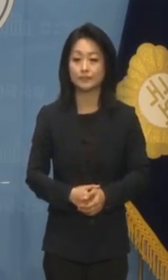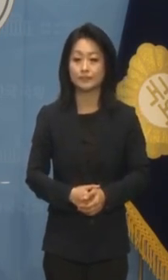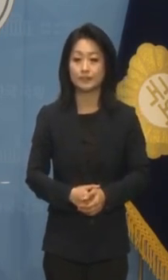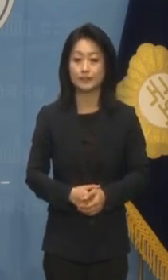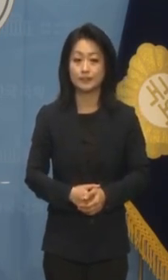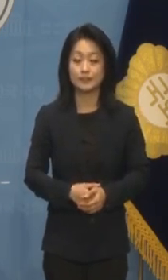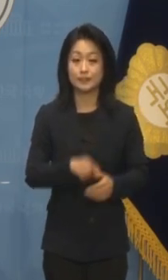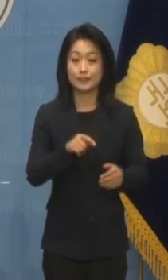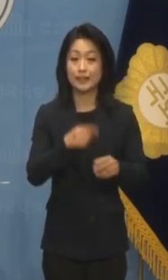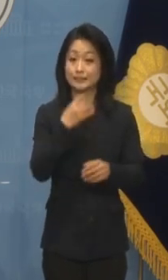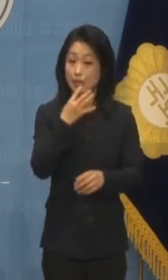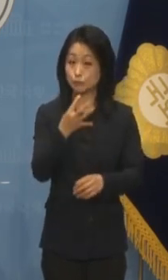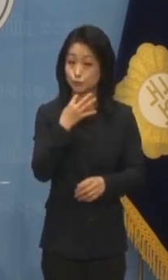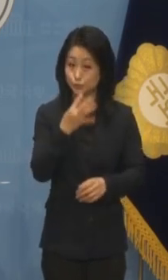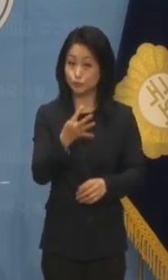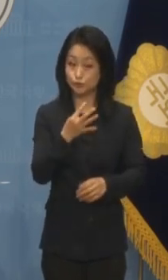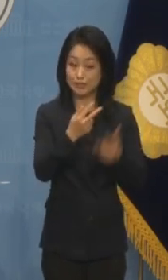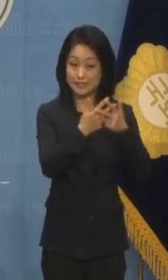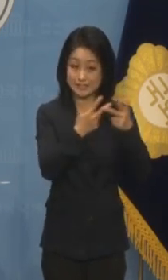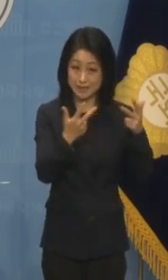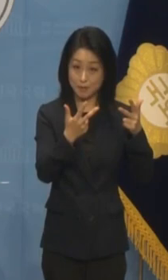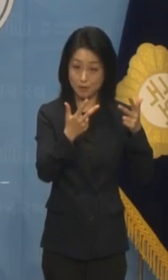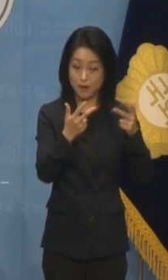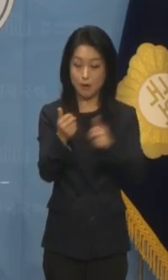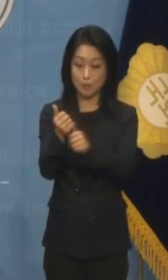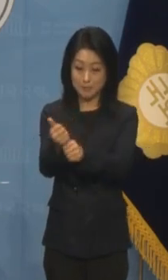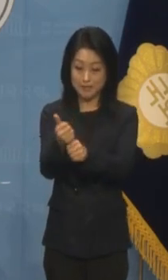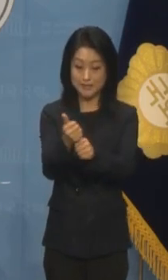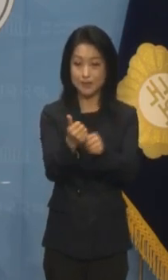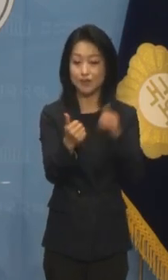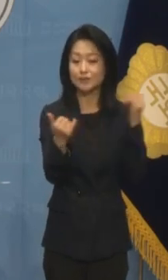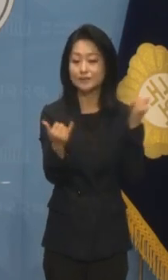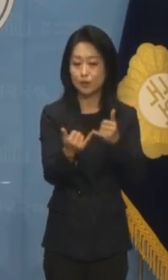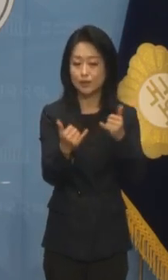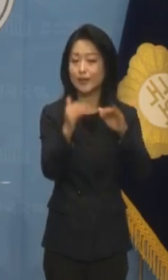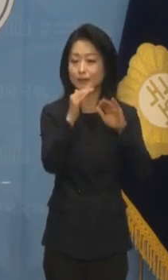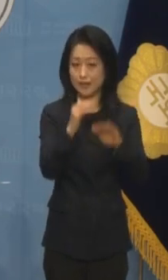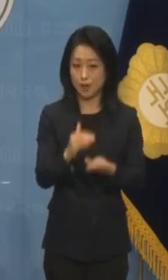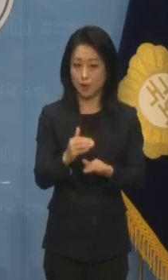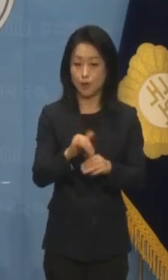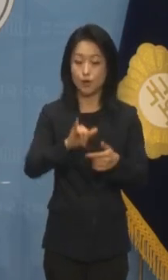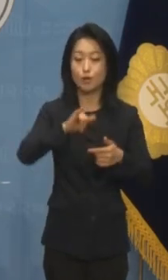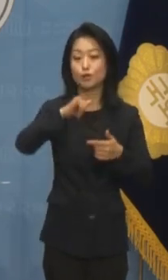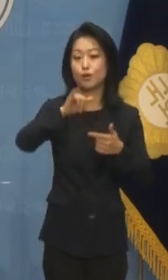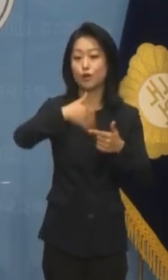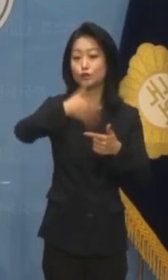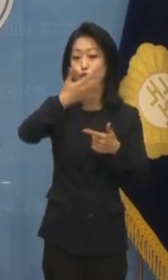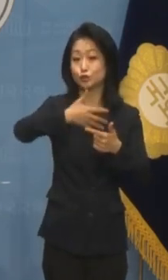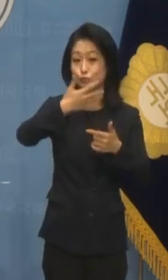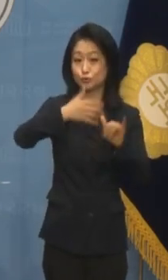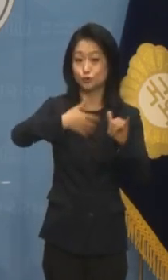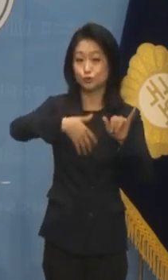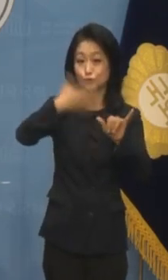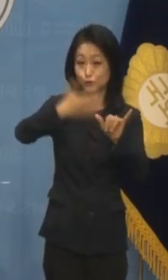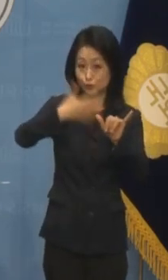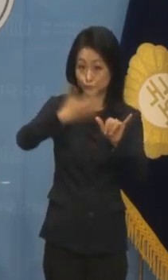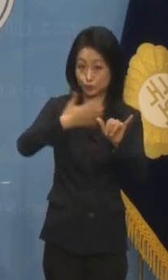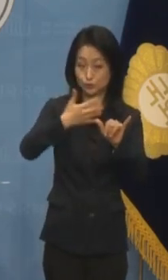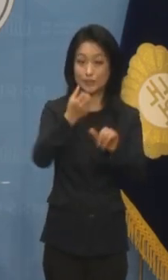예, 지금 한 4분 정도 분량되는 내용이고요. 이 녹취는 제 유튜브 박정훈 TV에 업로드가